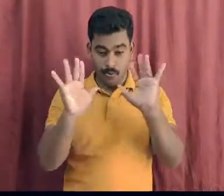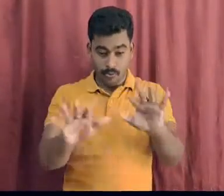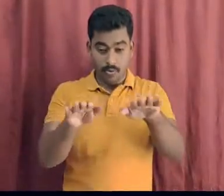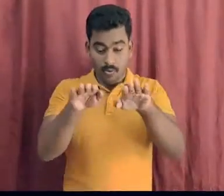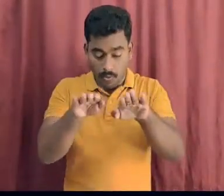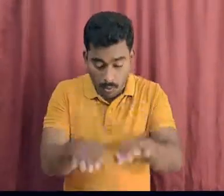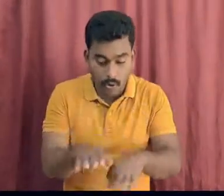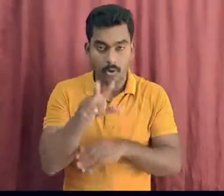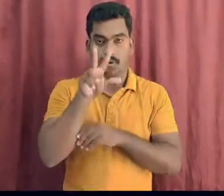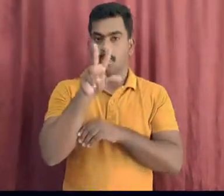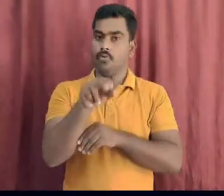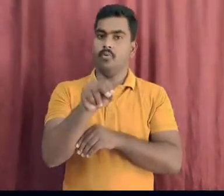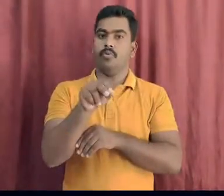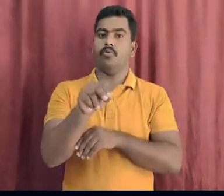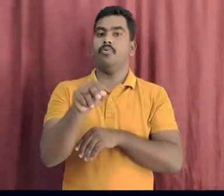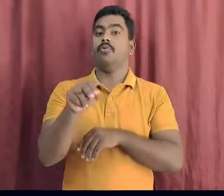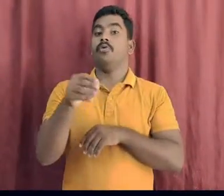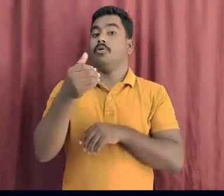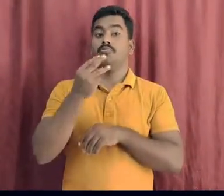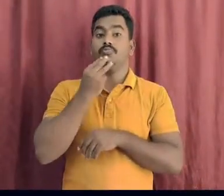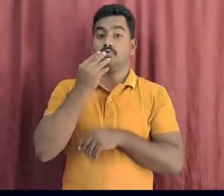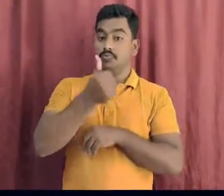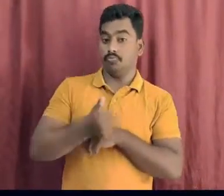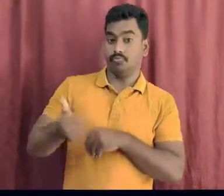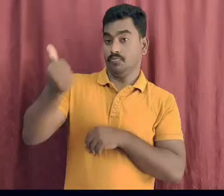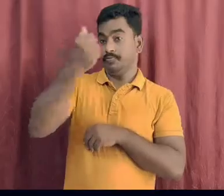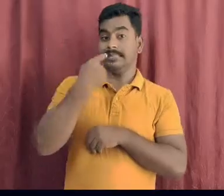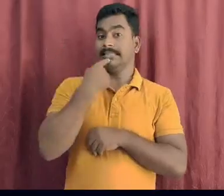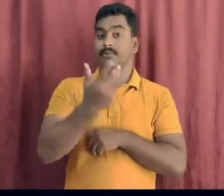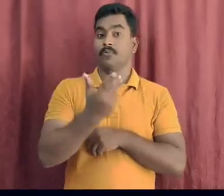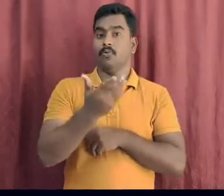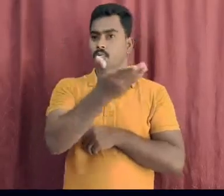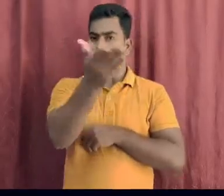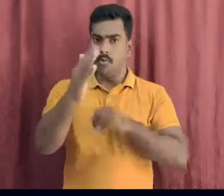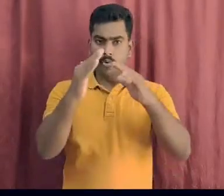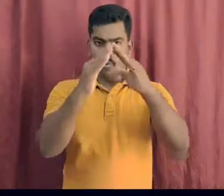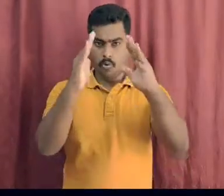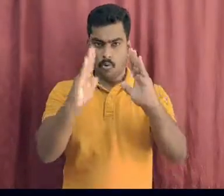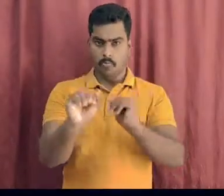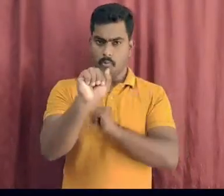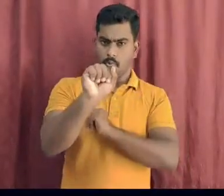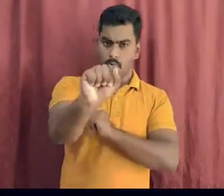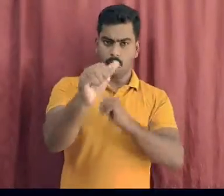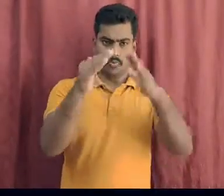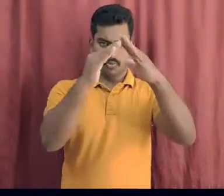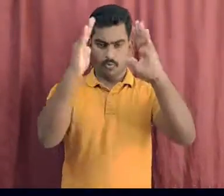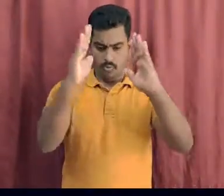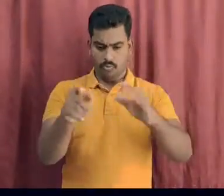വീട്ടിൽ വെച്ച് തന്നെ നമസ്കരിക്കാൻ ആഹ്വാനം ചെയ്ത മതനേതാക്കൾ.